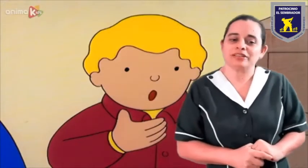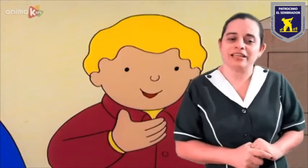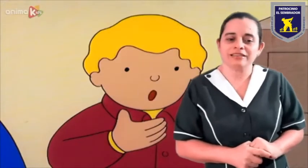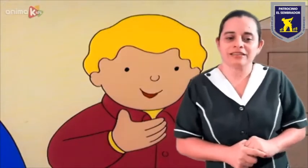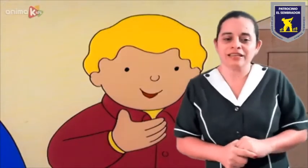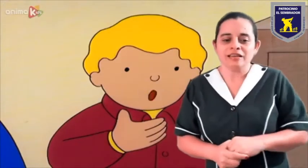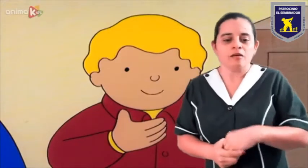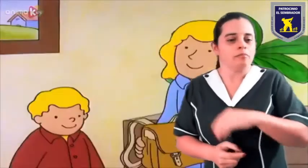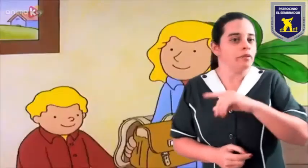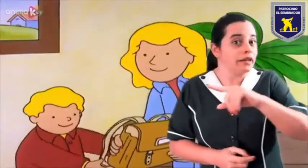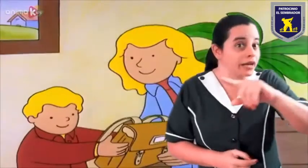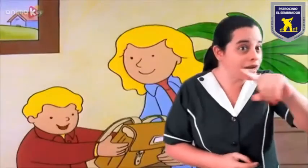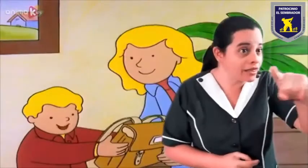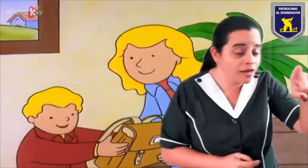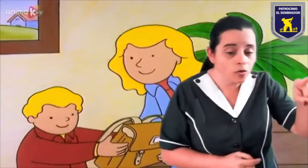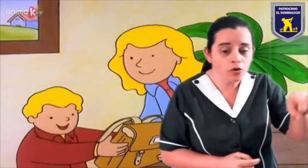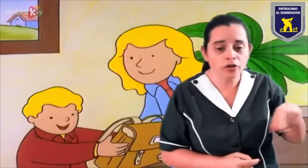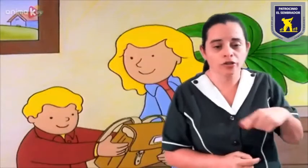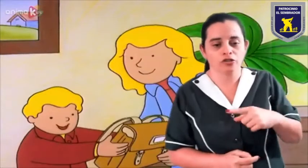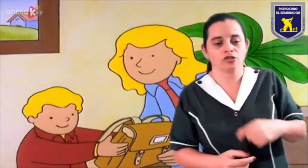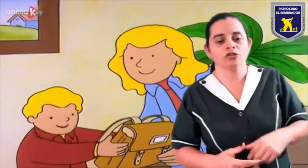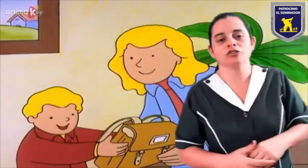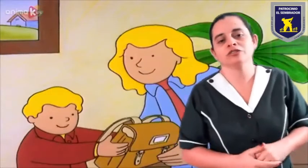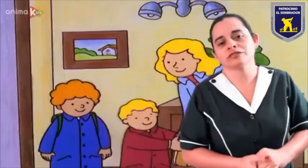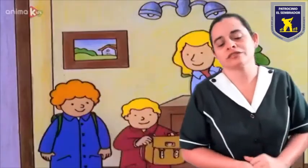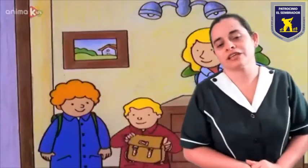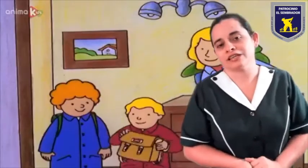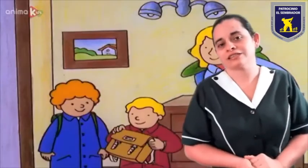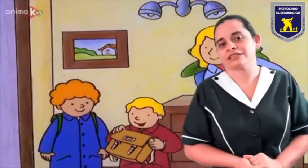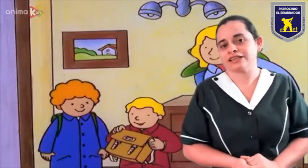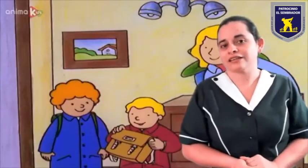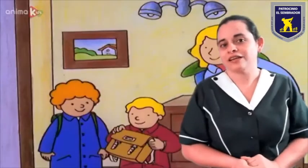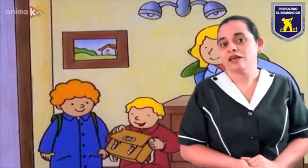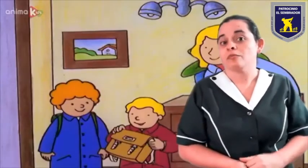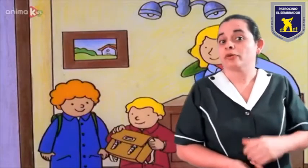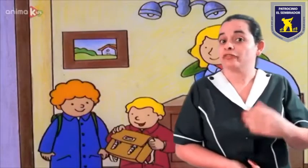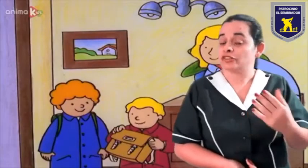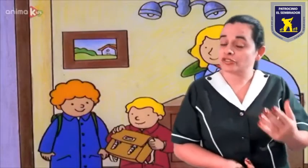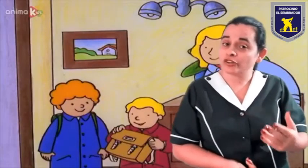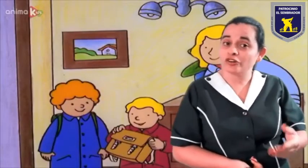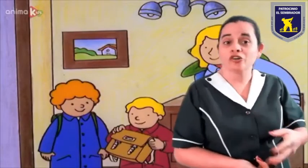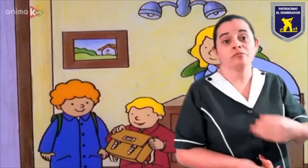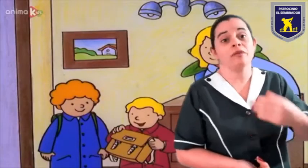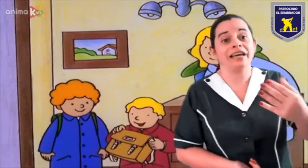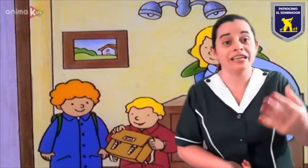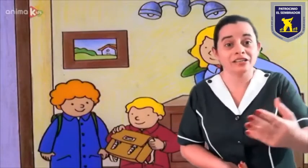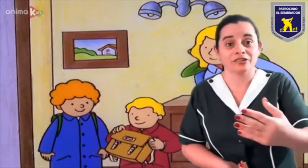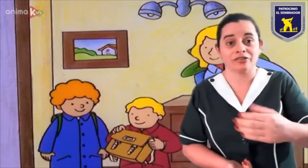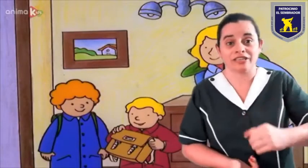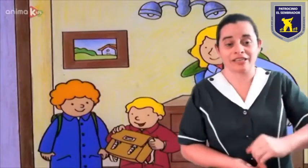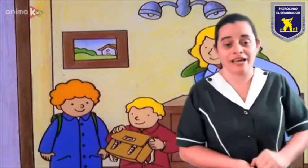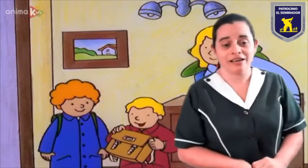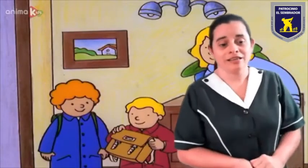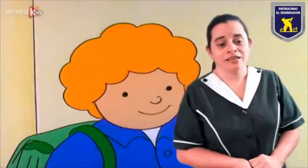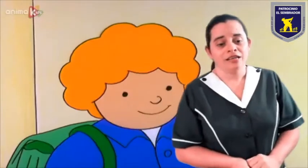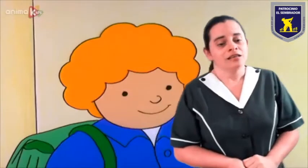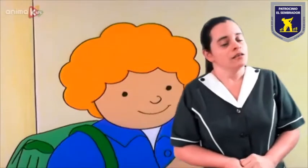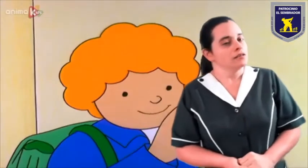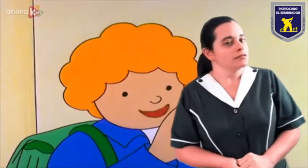e importante para cada uno de nosotros que es ser profesor, maestro,